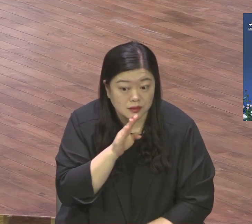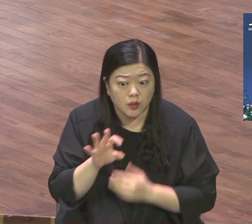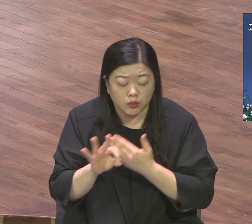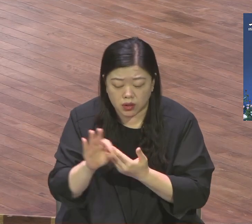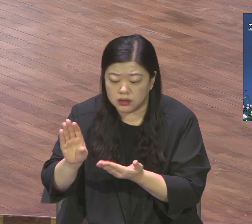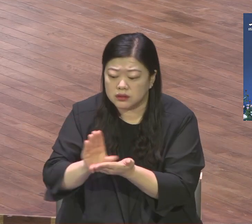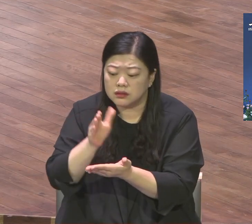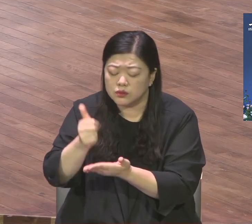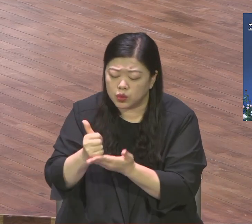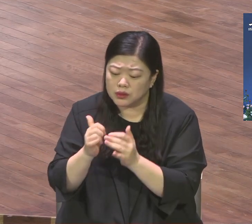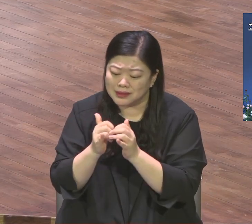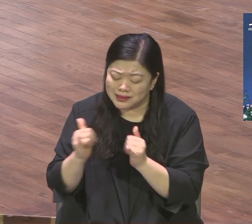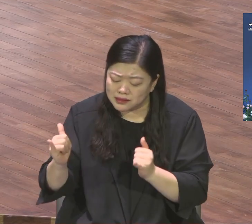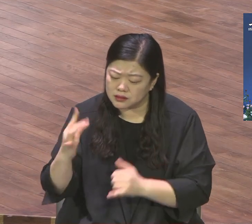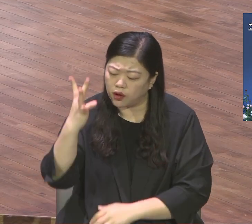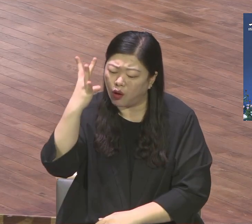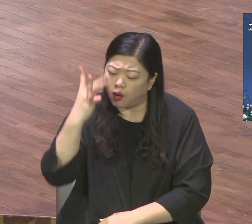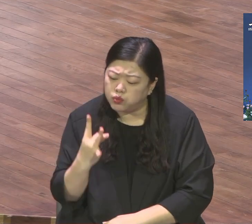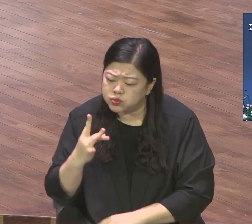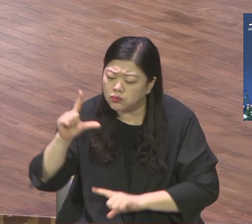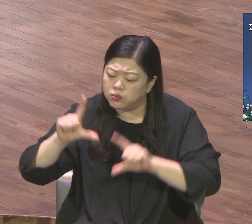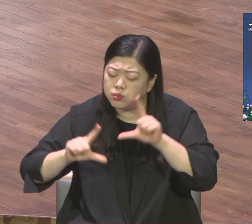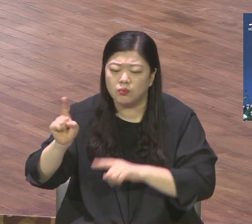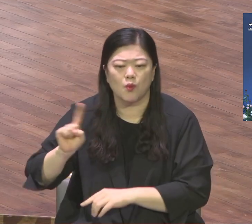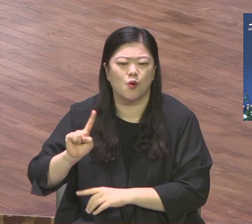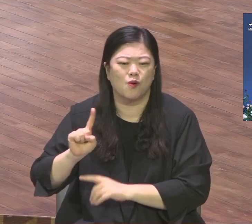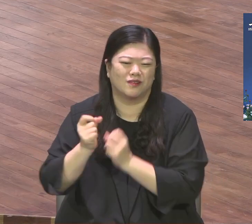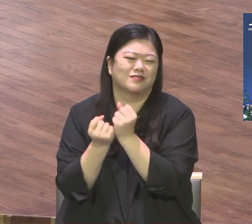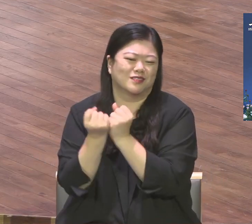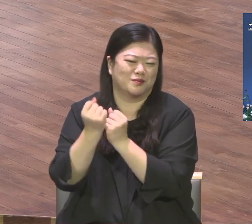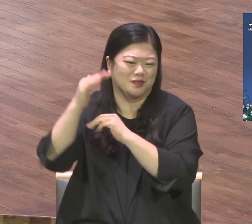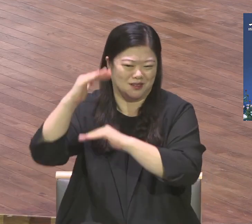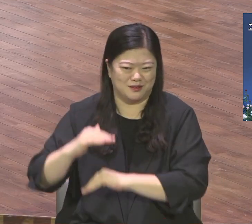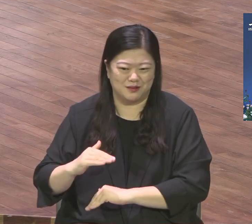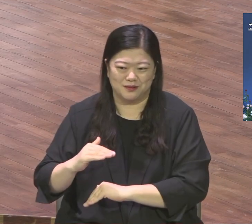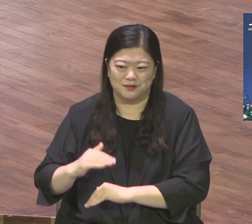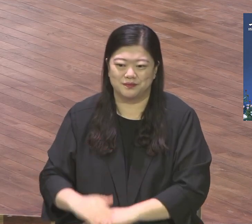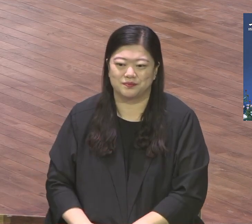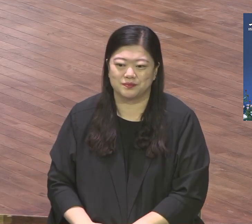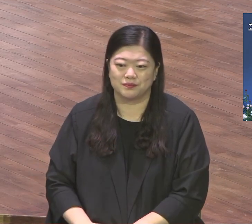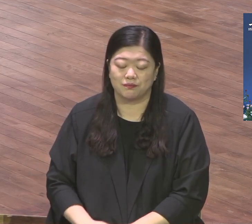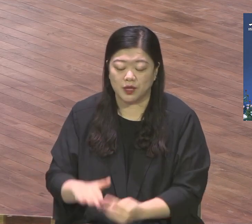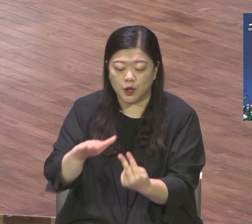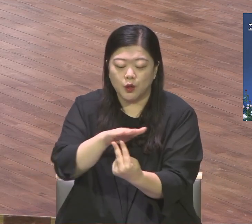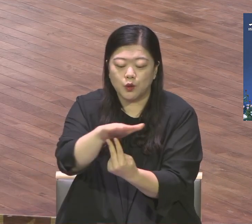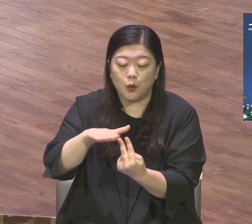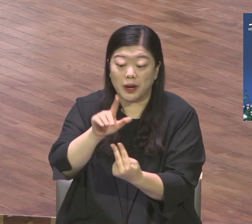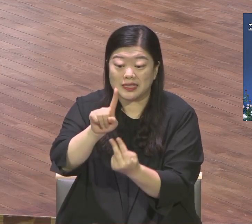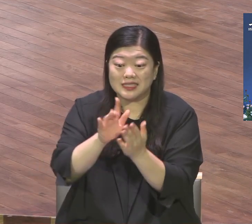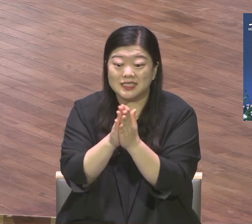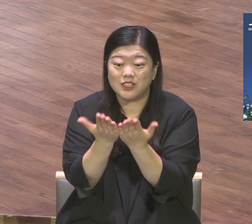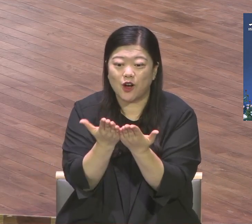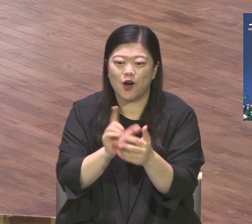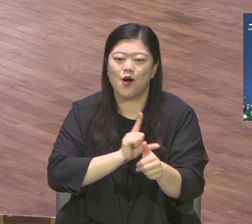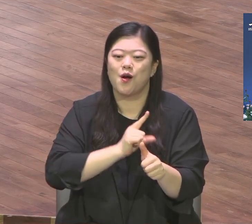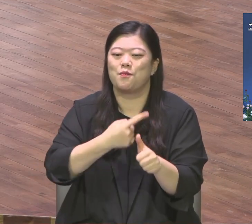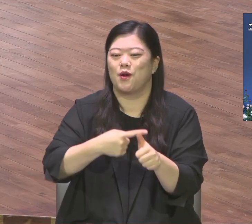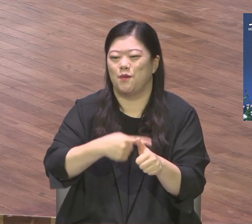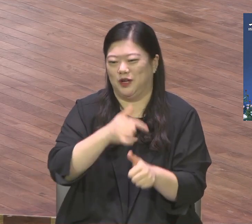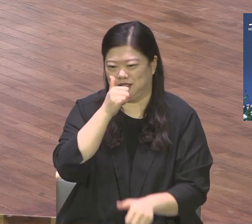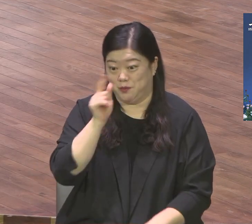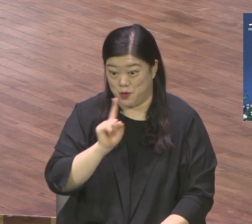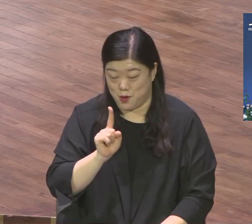가이드를 해준 내용입니다. 요한일서는 다양한 별칭이 있습니다. 그 가운데 하나가